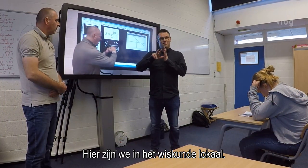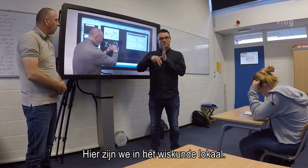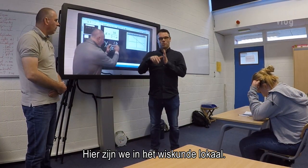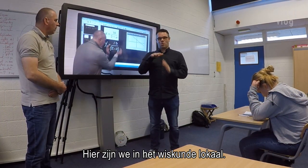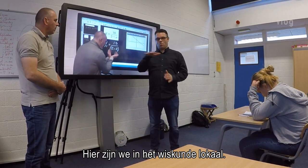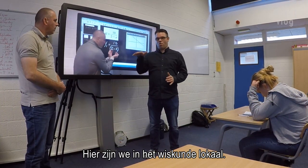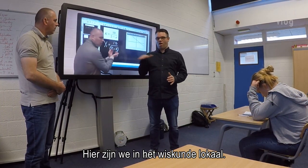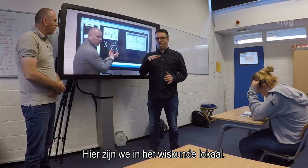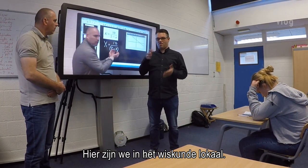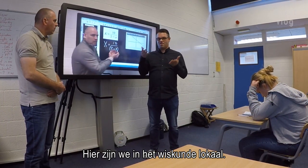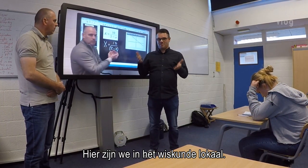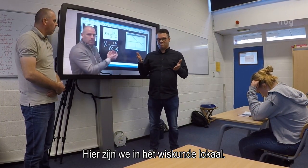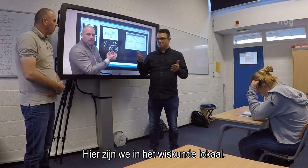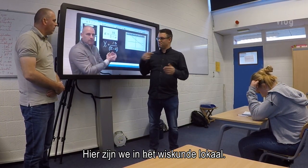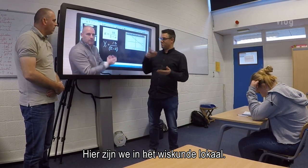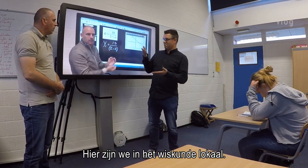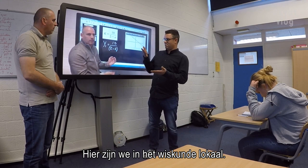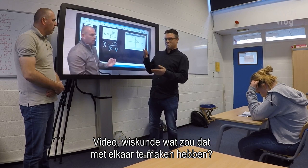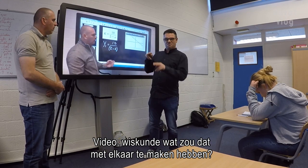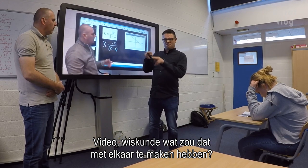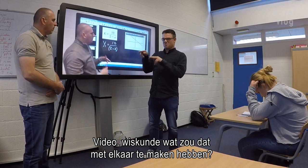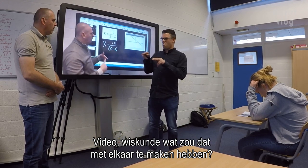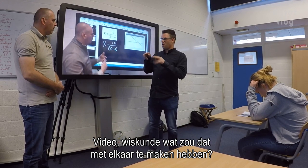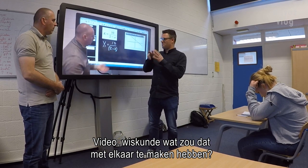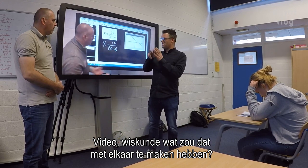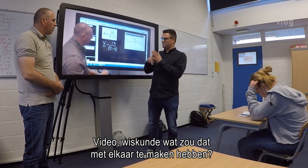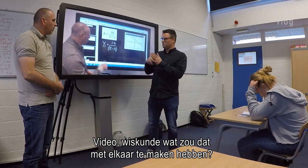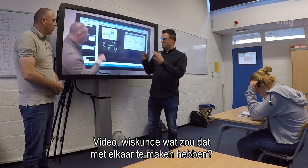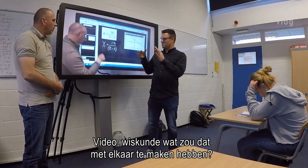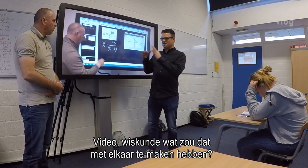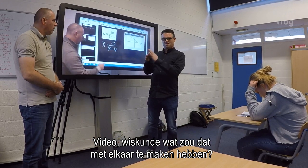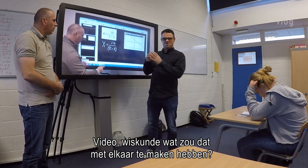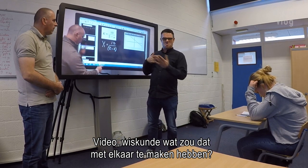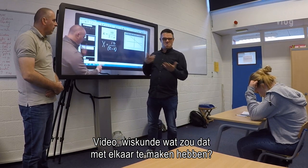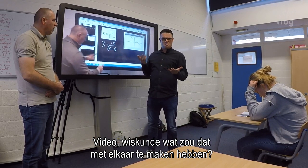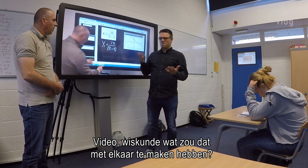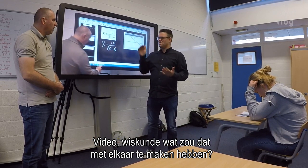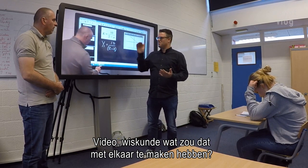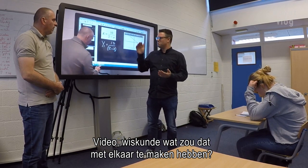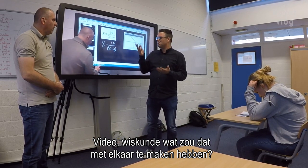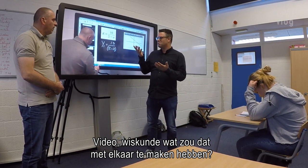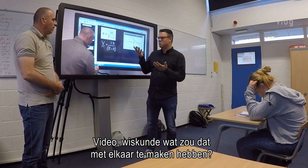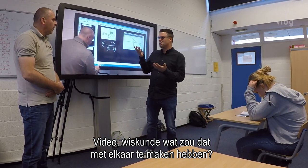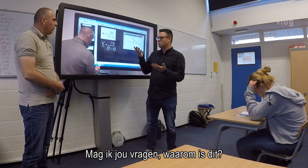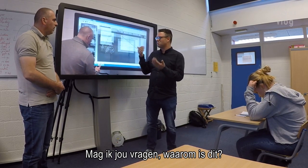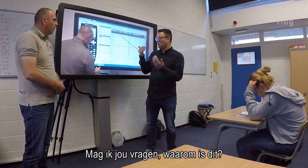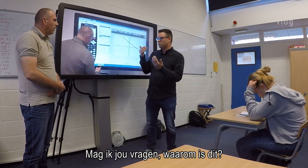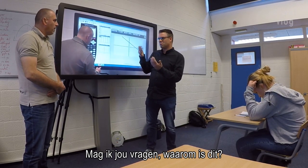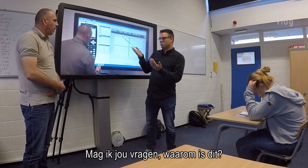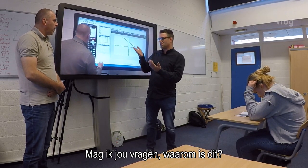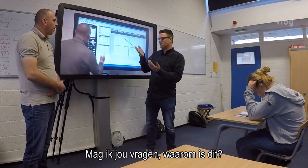Hier zijn we in het wiskundelokaal. Video, wiskunde, wat zal dat met elkaar te maken hebben? Mag ik jou vragen,